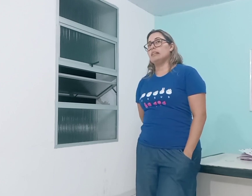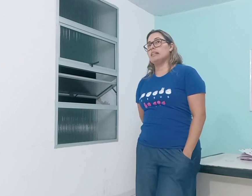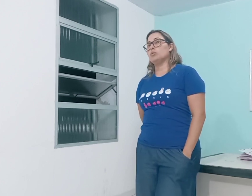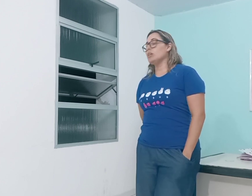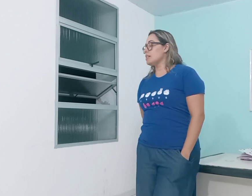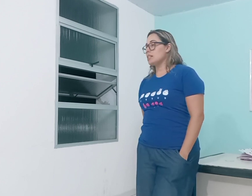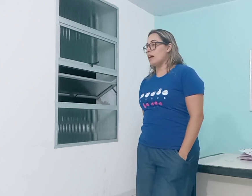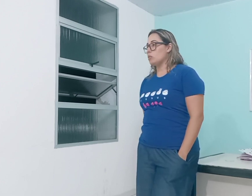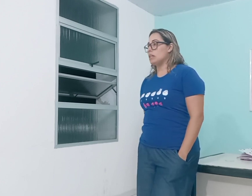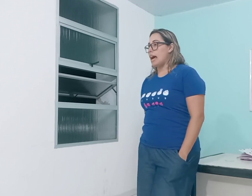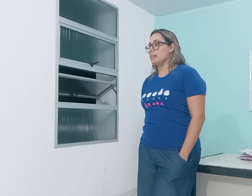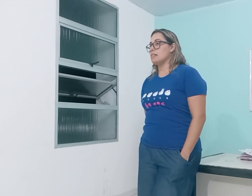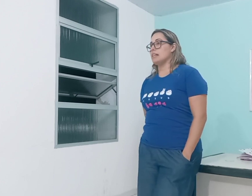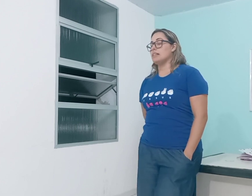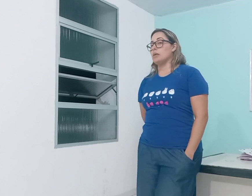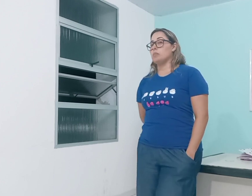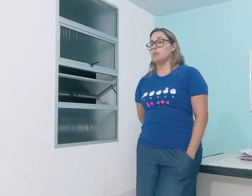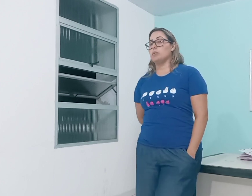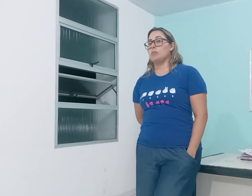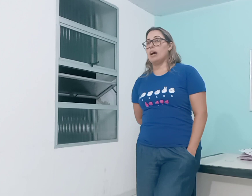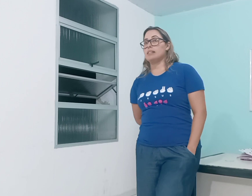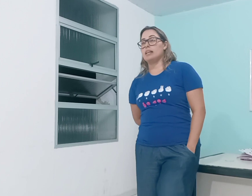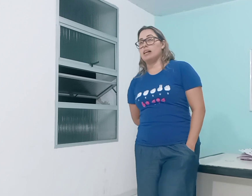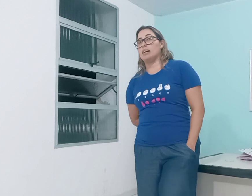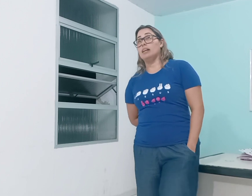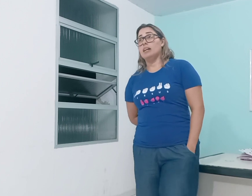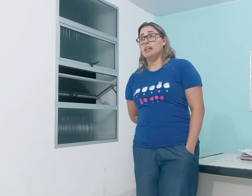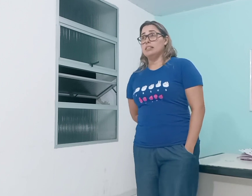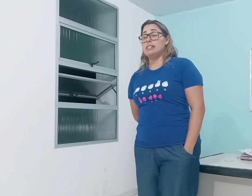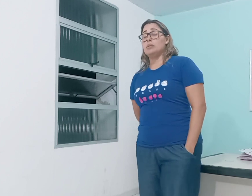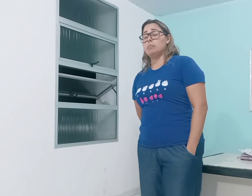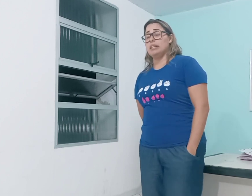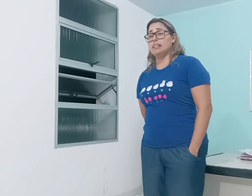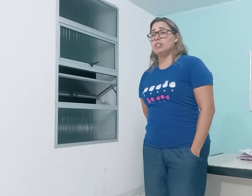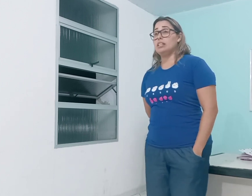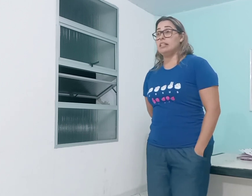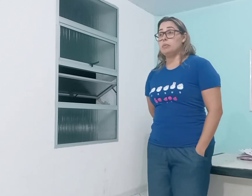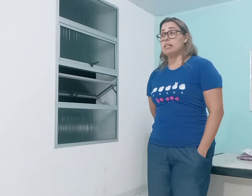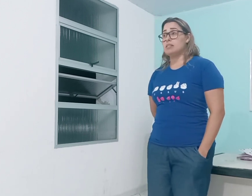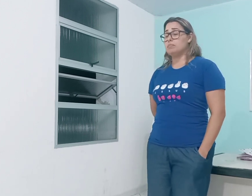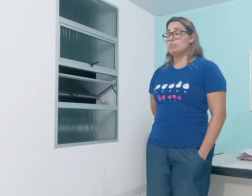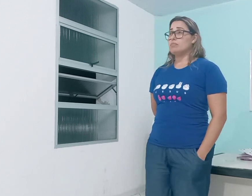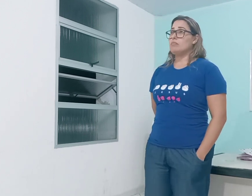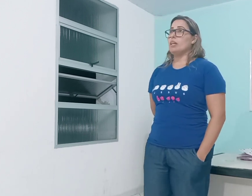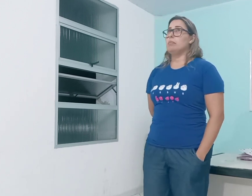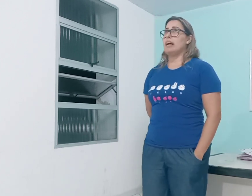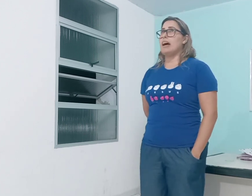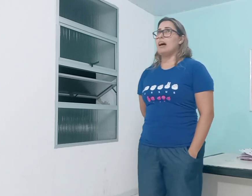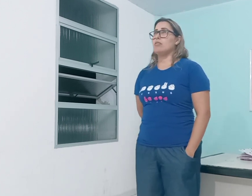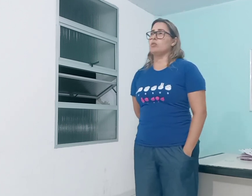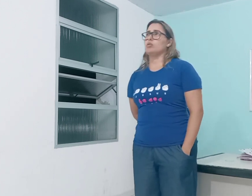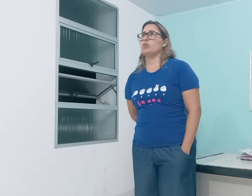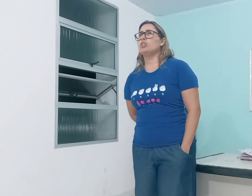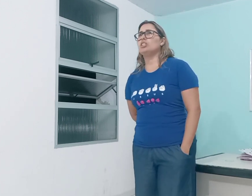que todas as faculdades, né, têm essa disciplina de Libras para